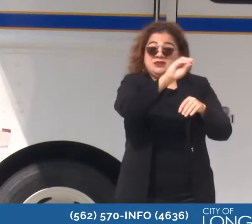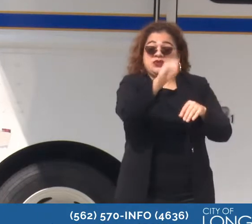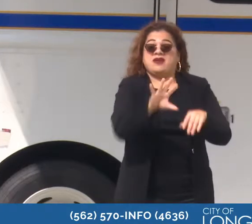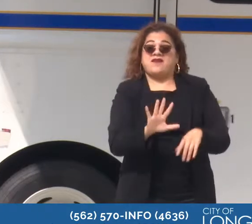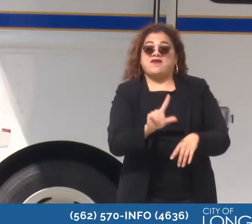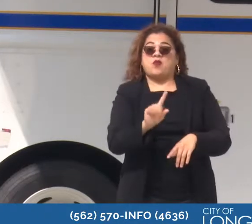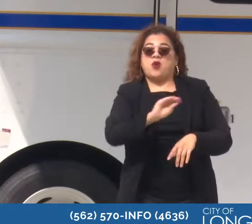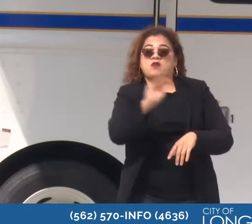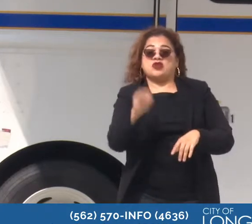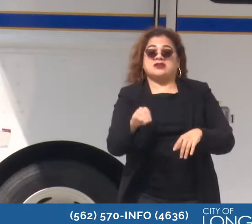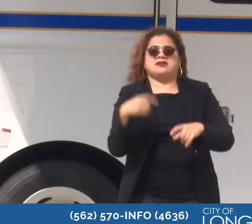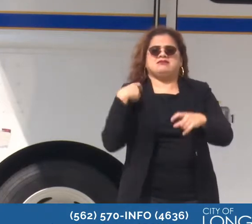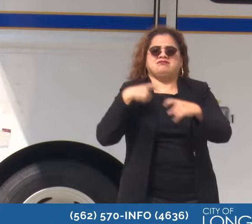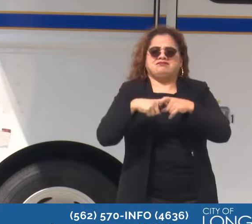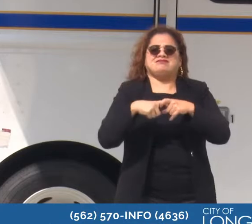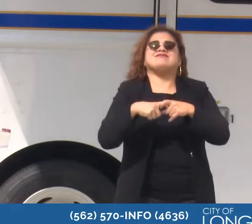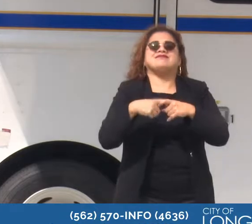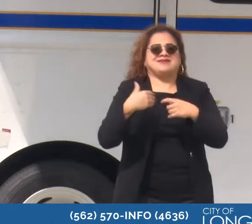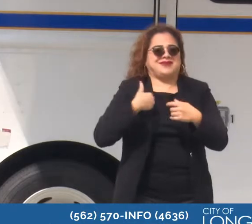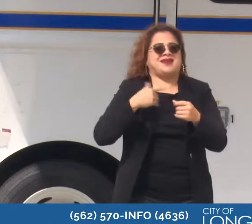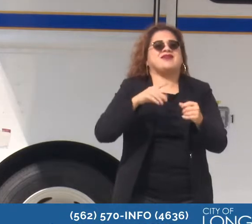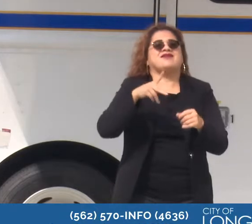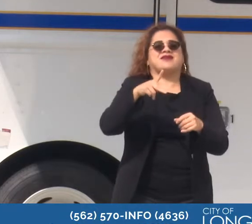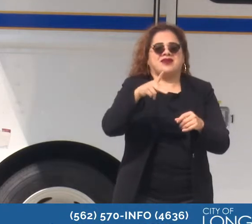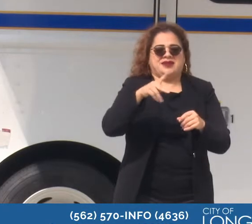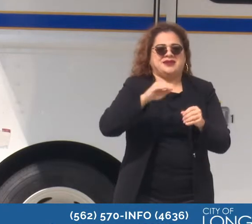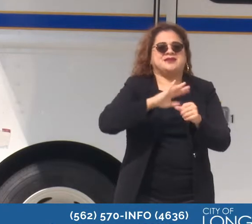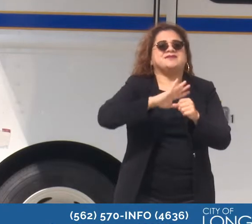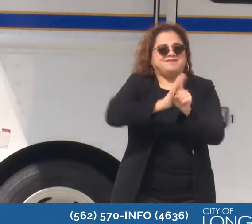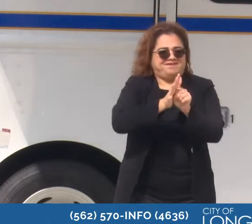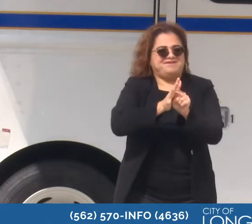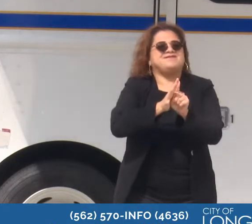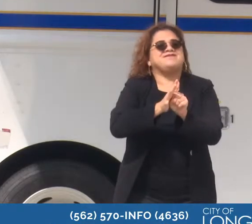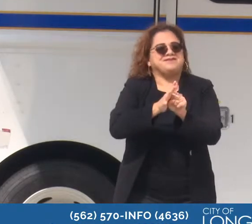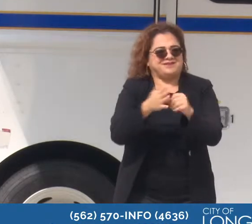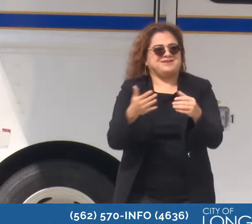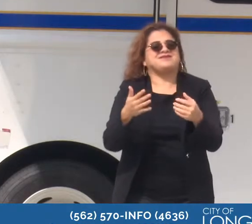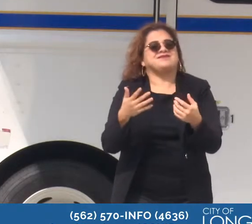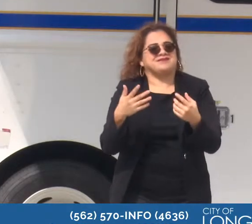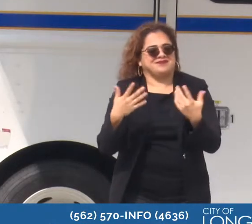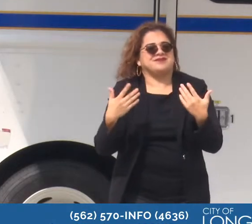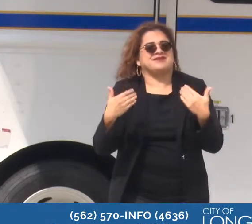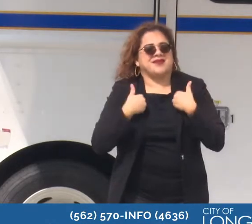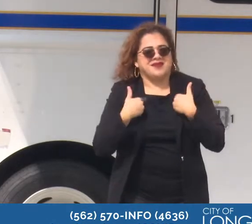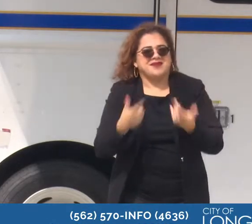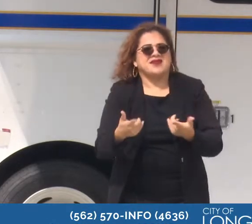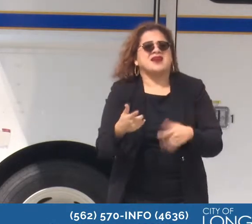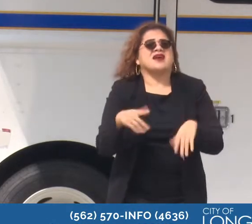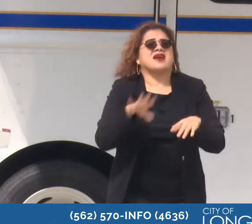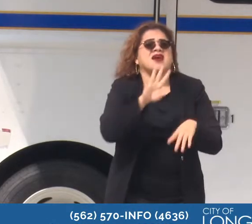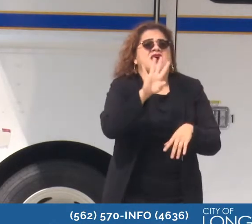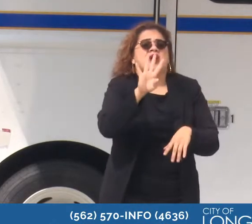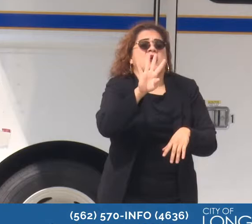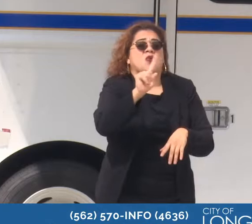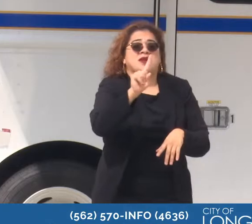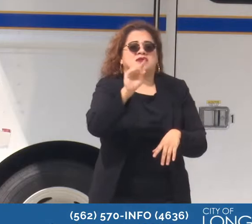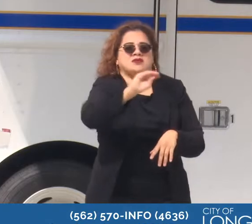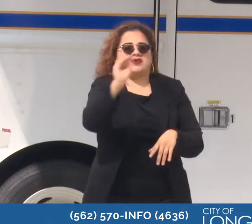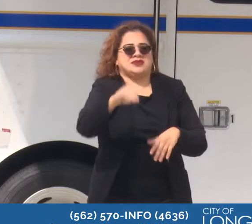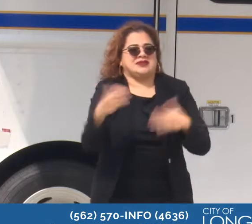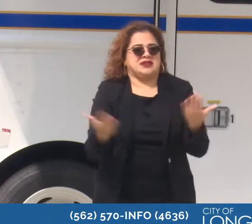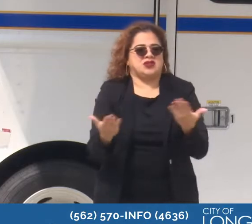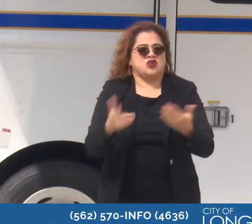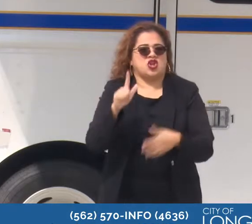51.9%, aunque en la ciudad de Long Beach solamente hacemos el 43%. Y entonces nosotros sabemos muy bien, ¿verdad?, que en